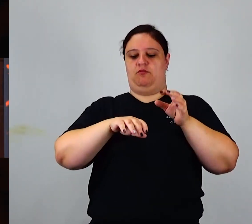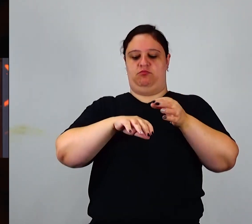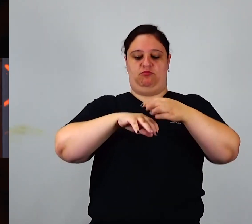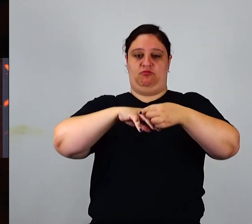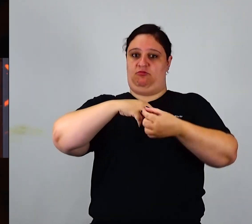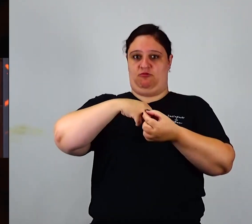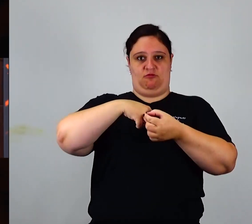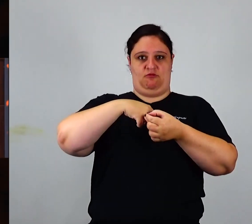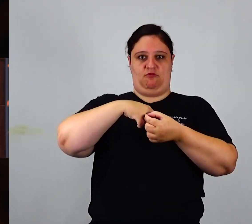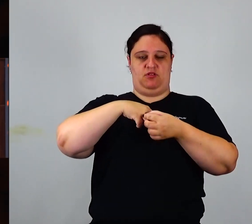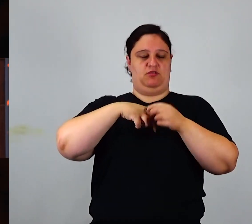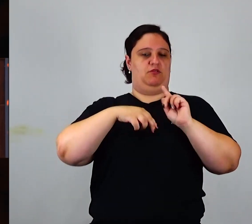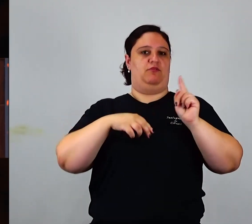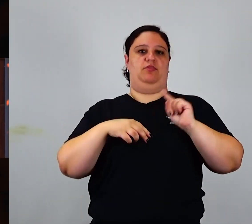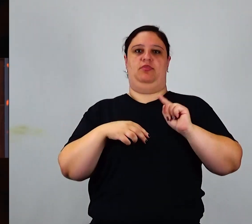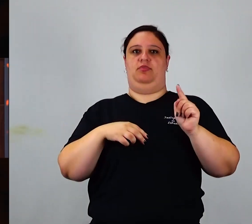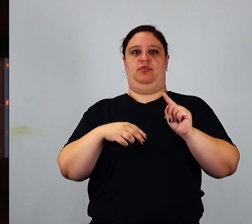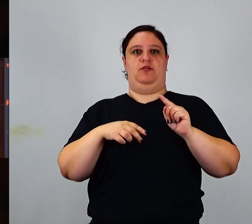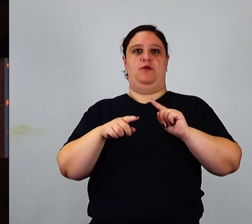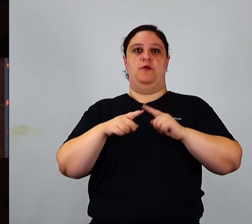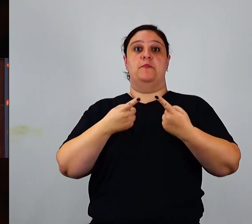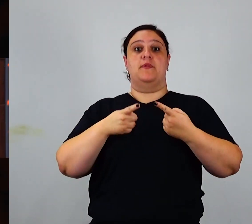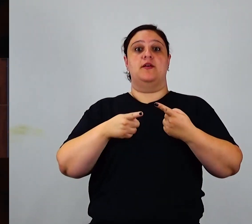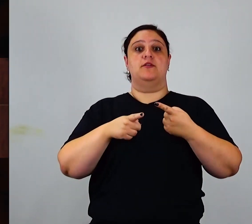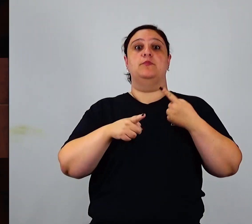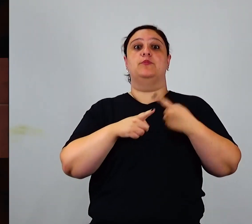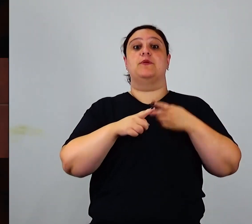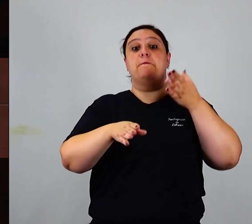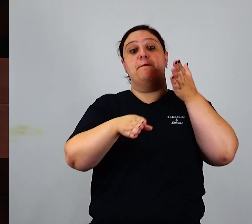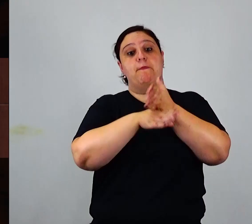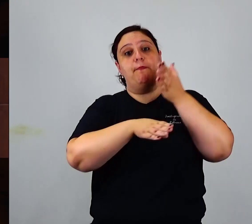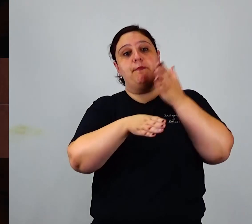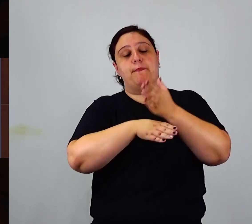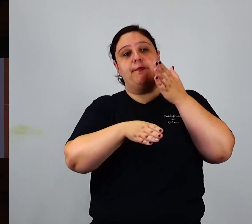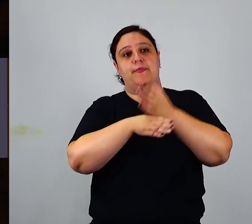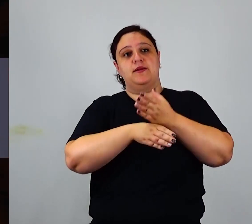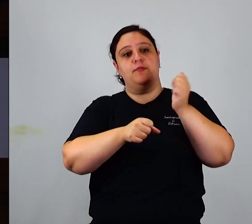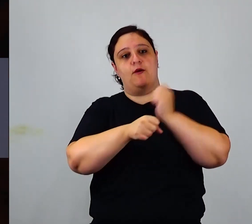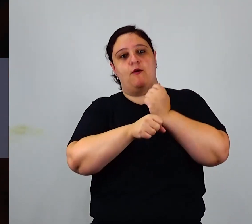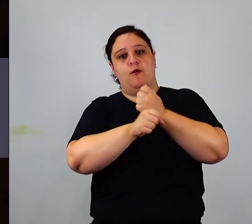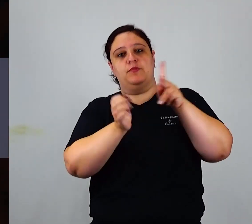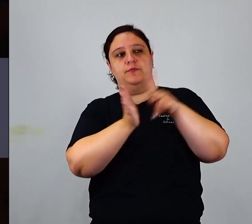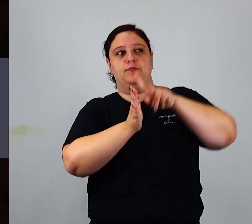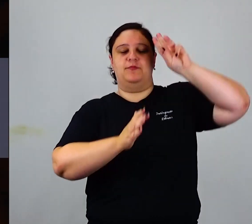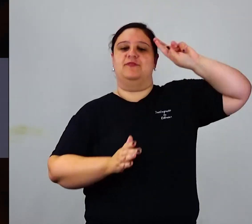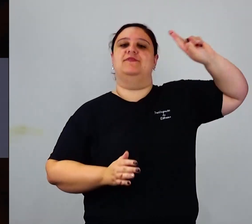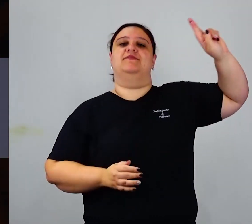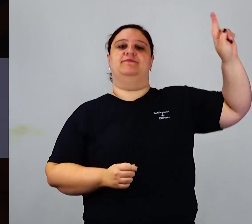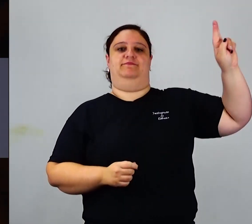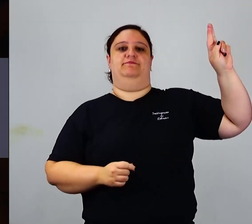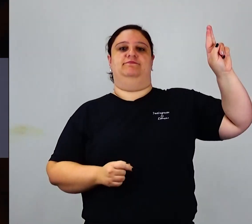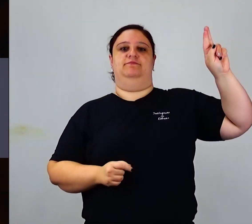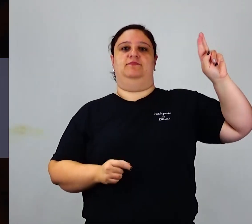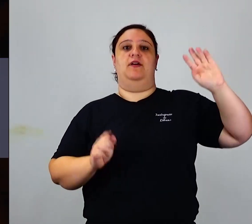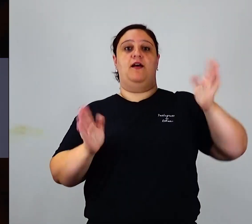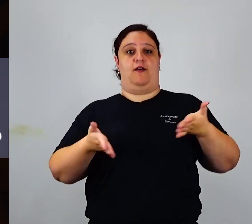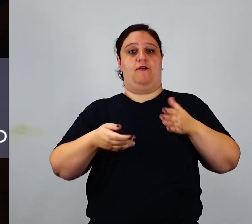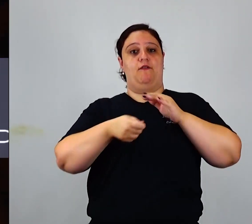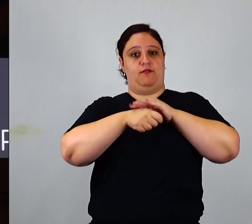solitário, mas para ser parte da edificação do Senhor. E nós esperamos que nessa